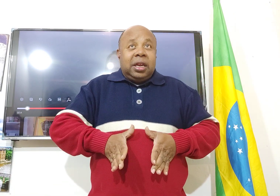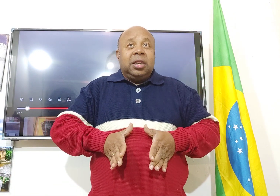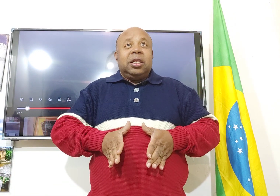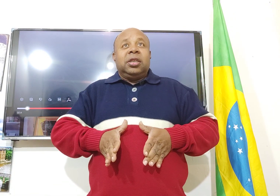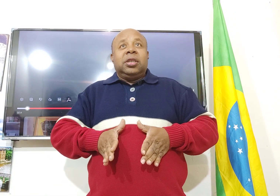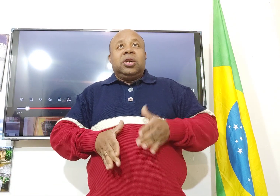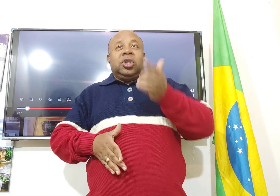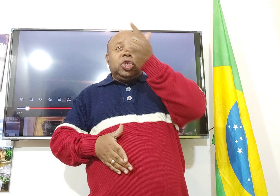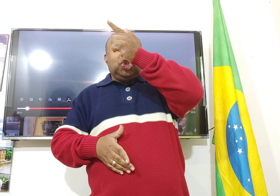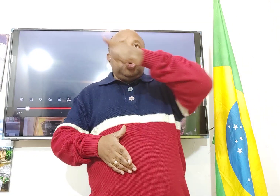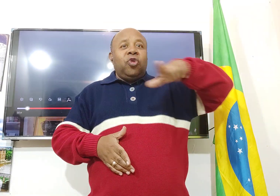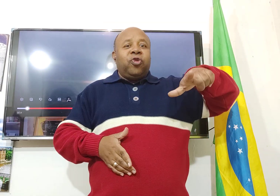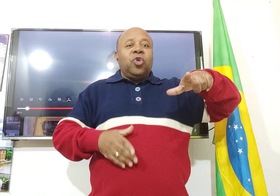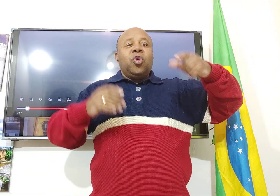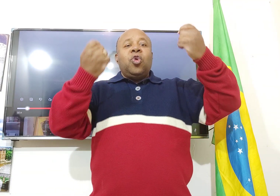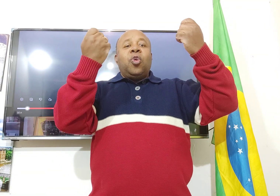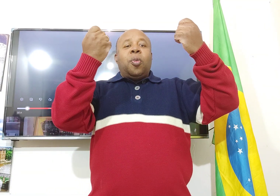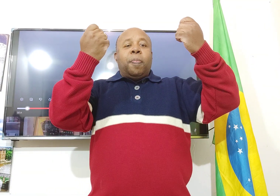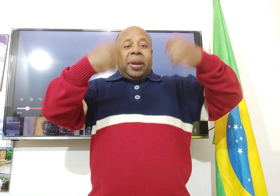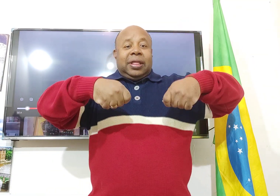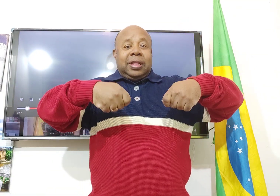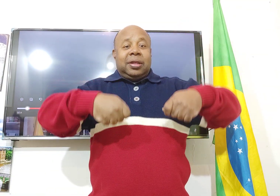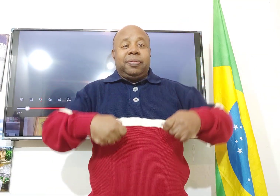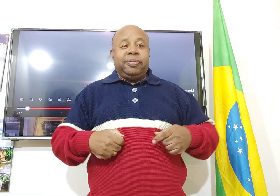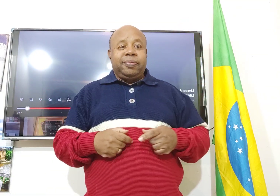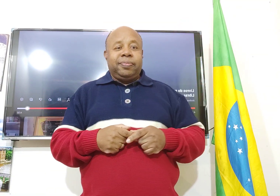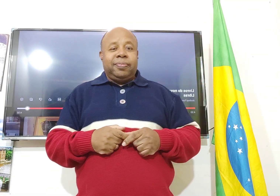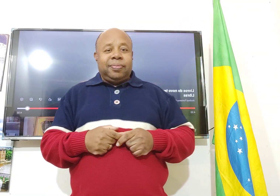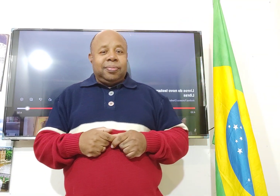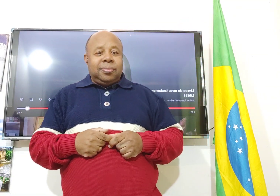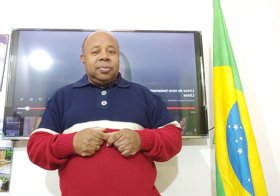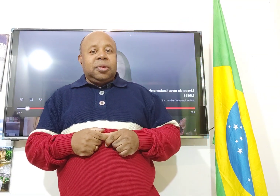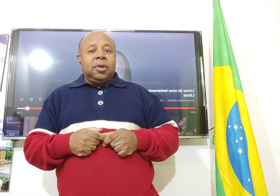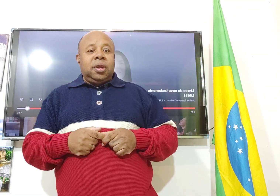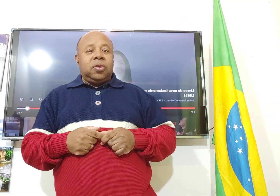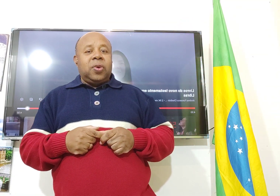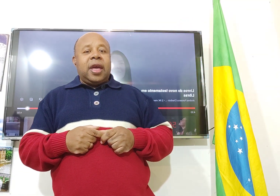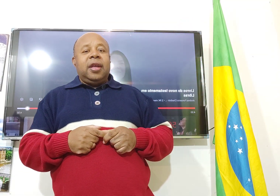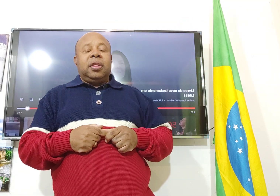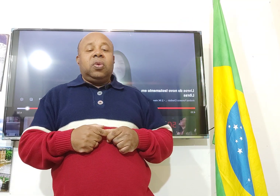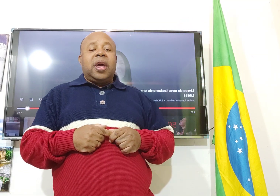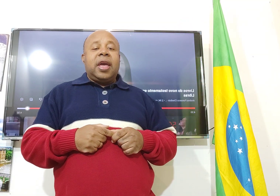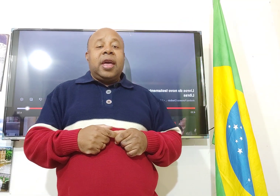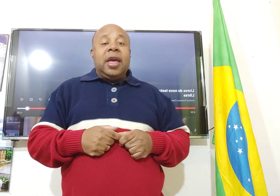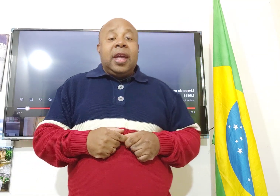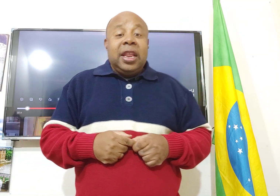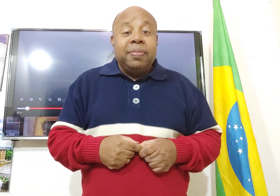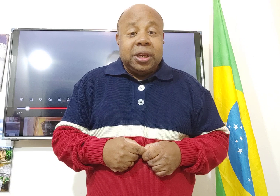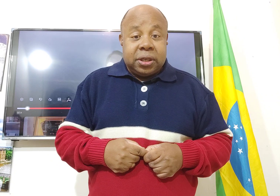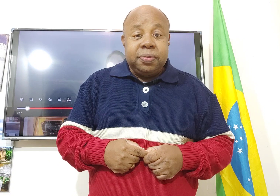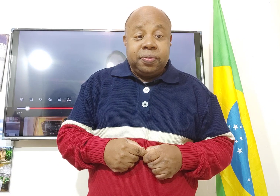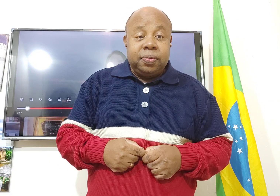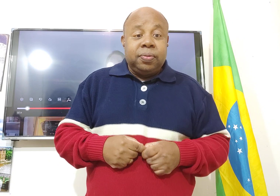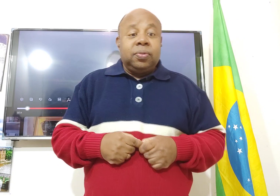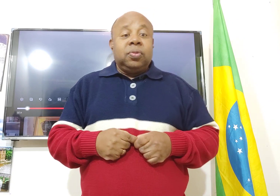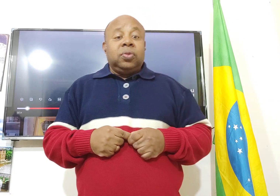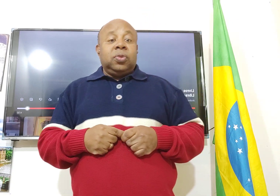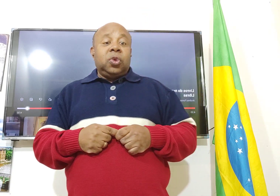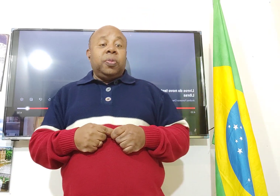nascer de novo, precisa. Isso é Libras. Tudo